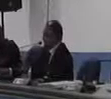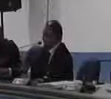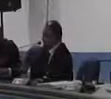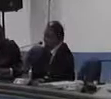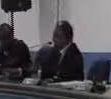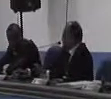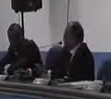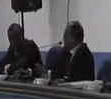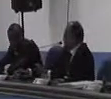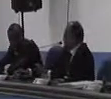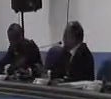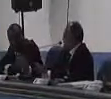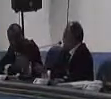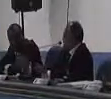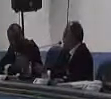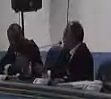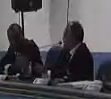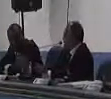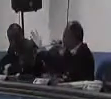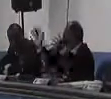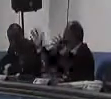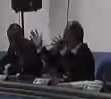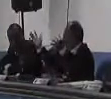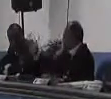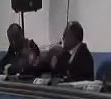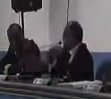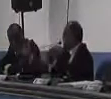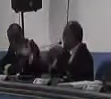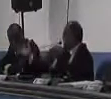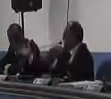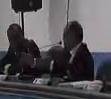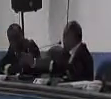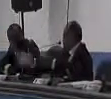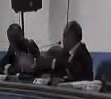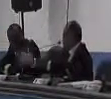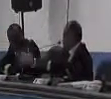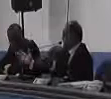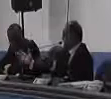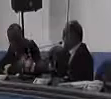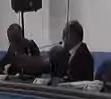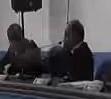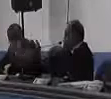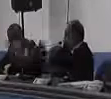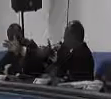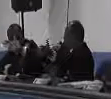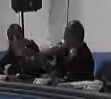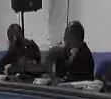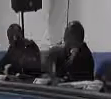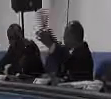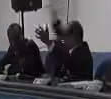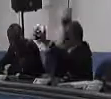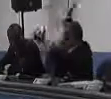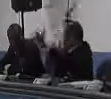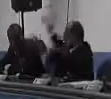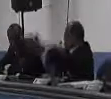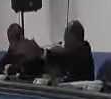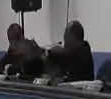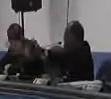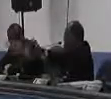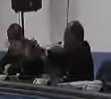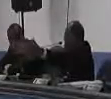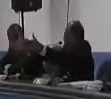aqui, porque nós não temos um espaço físico para botar um transmissor grande, apesar que um transmissor de 50 quilos é tão pequeno, é o transmissor lá da rádio